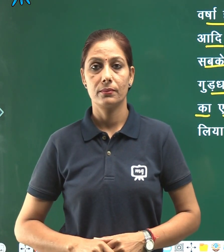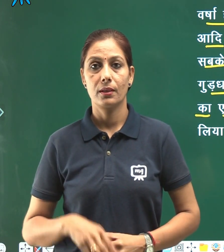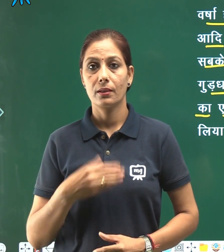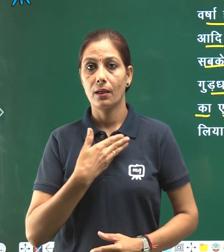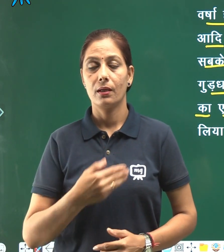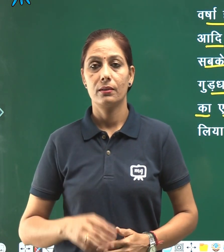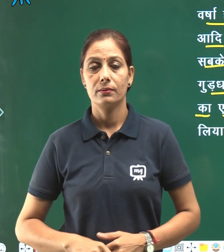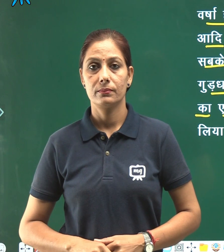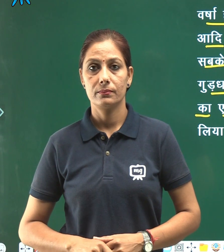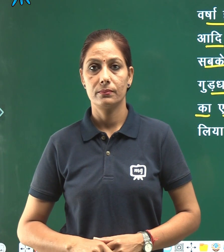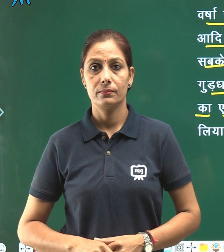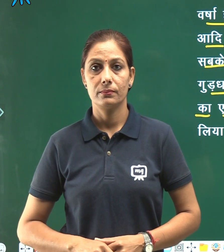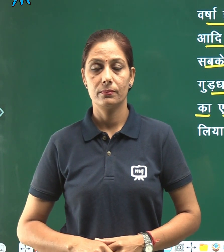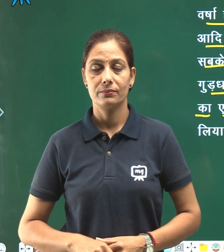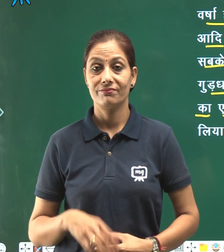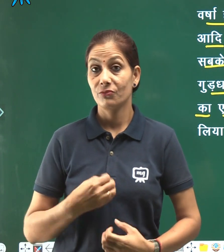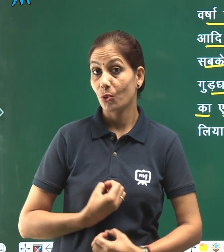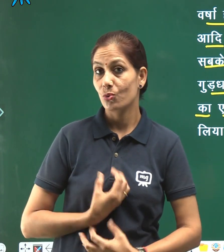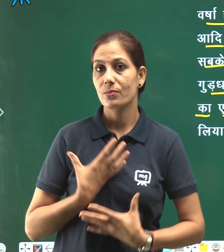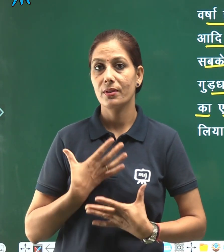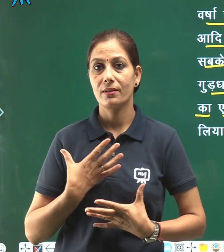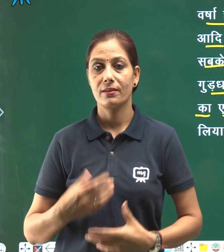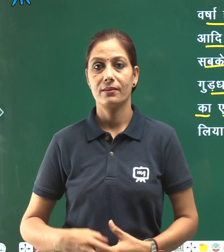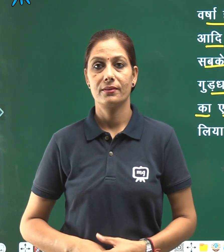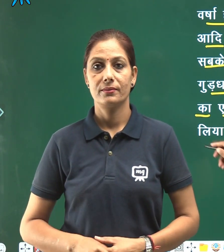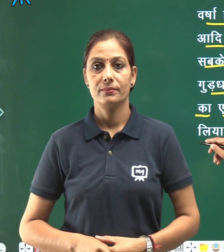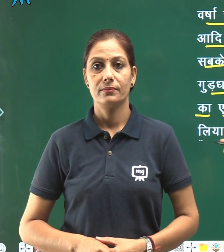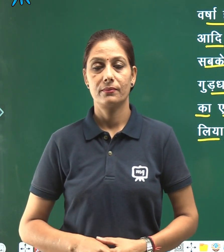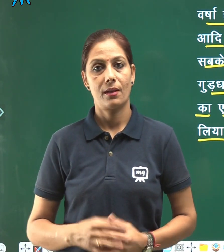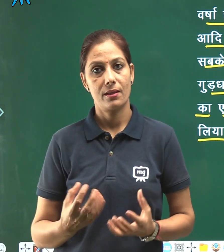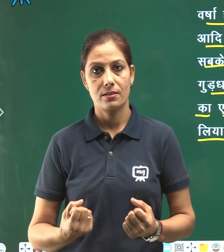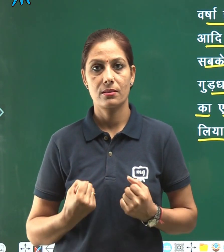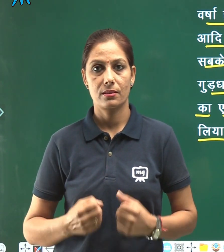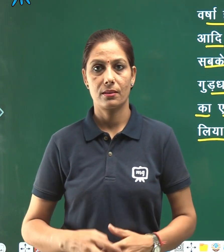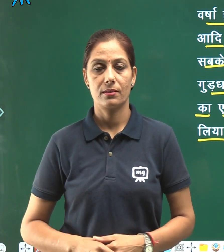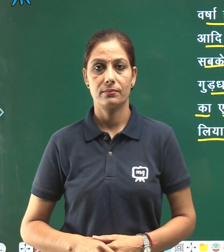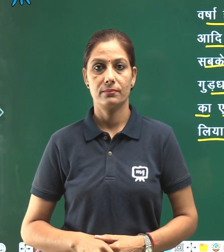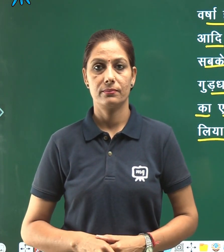यहाँ प्रसन्नता भी लिया जा सकता है,